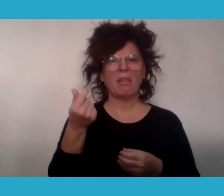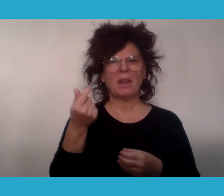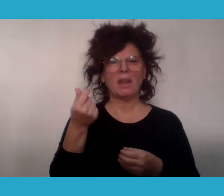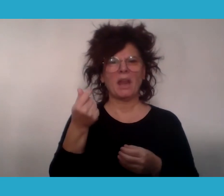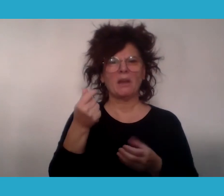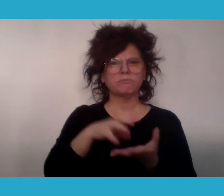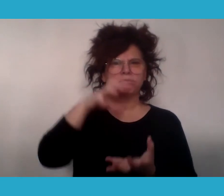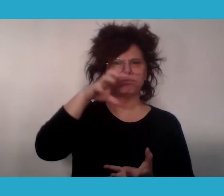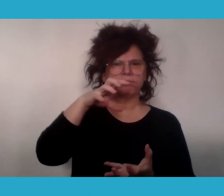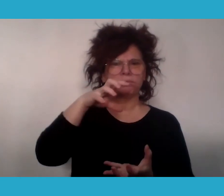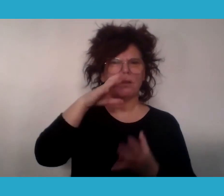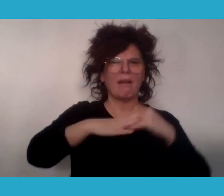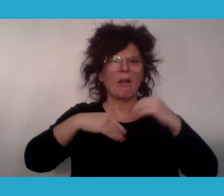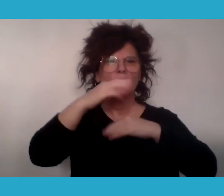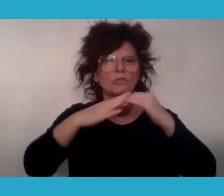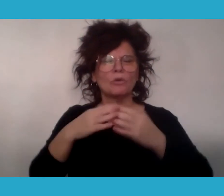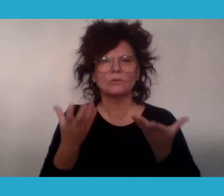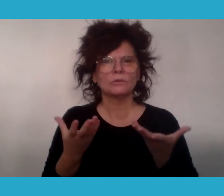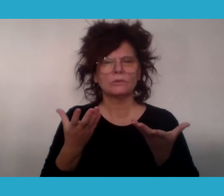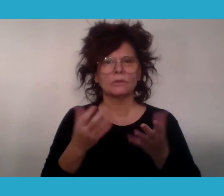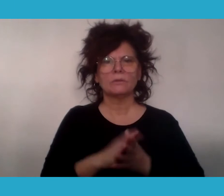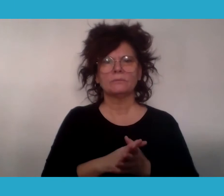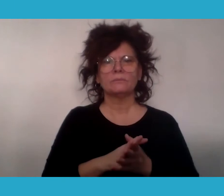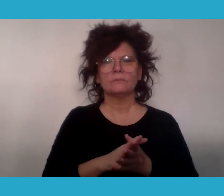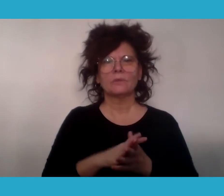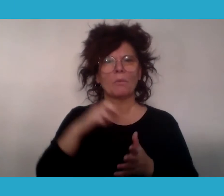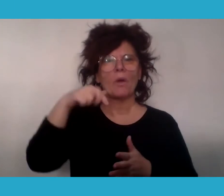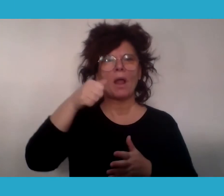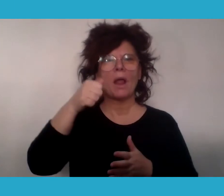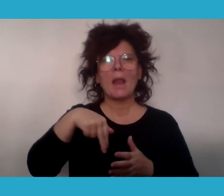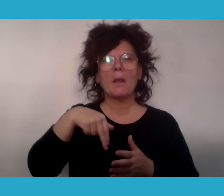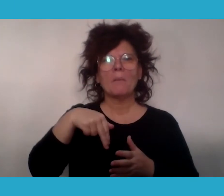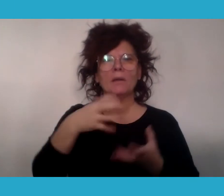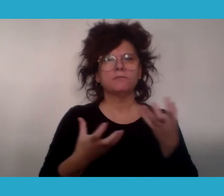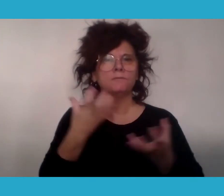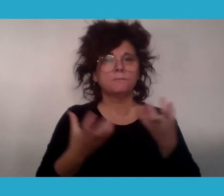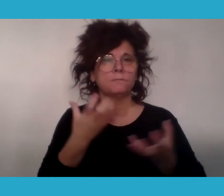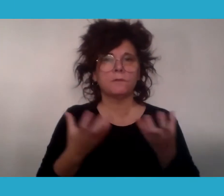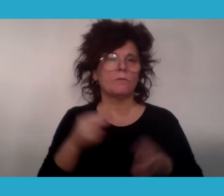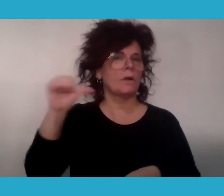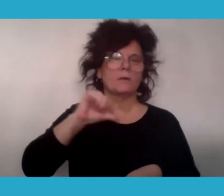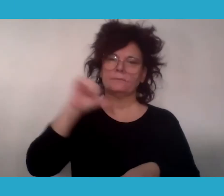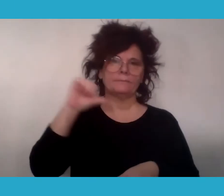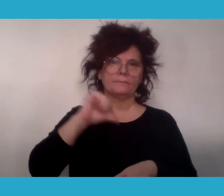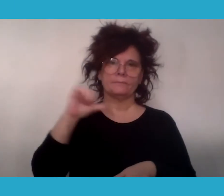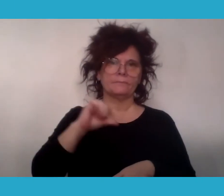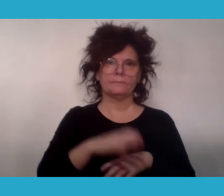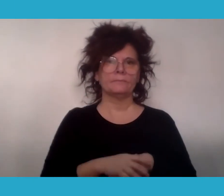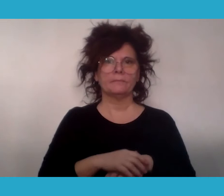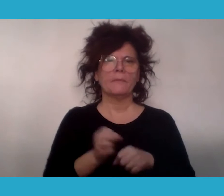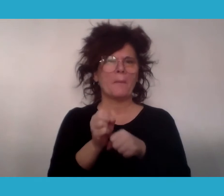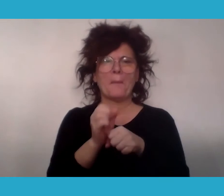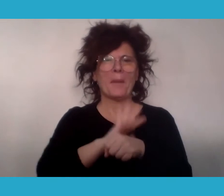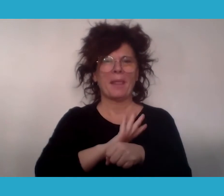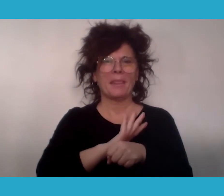obras. Presenta disconformidad con el camino del cuadrado, considera nefasto el plan provincial del manejo del fuego. Destaca que en plena pandemia no se garantiza